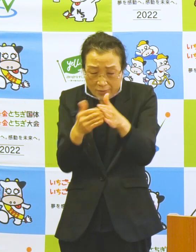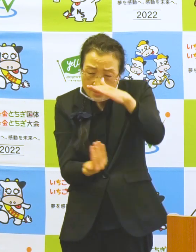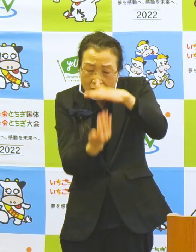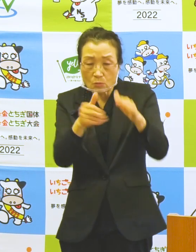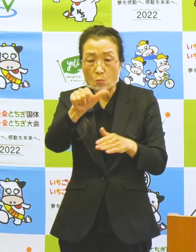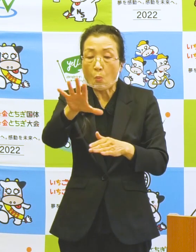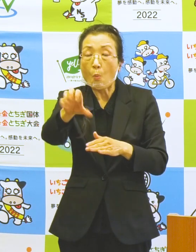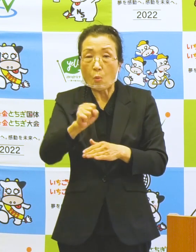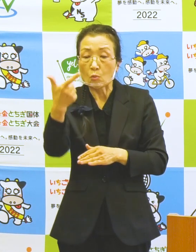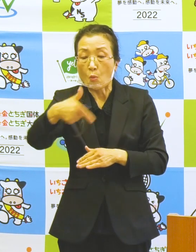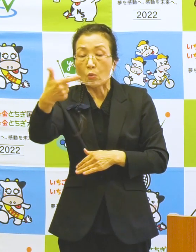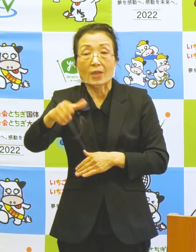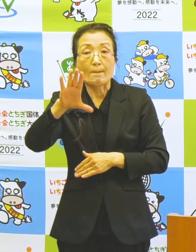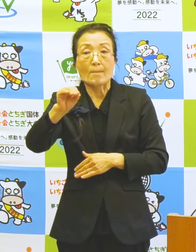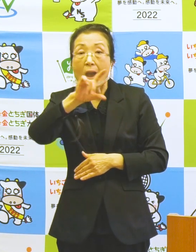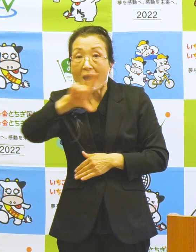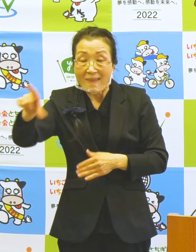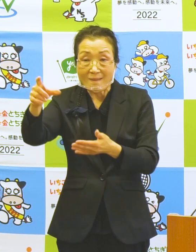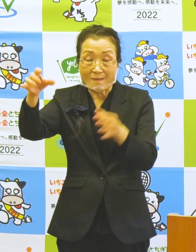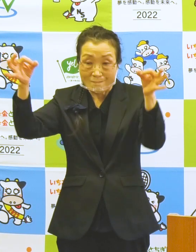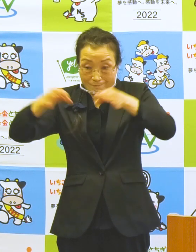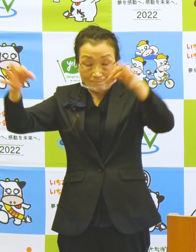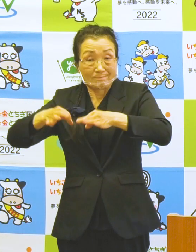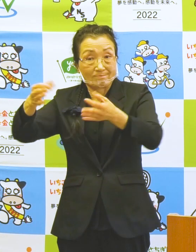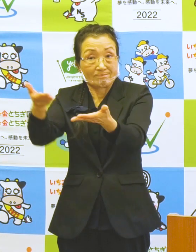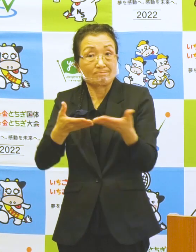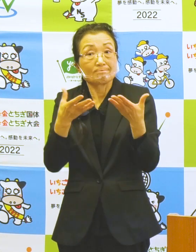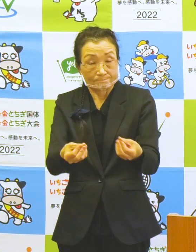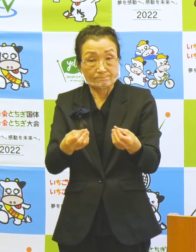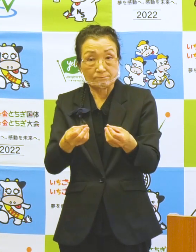6000万、5億6000万、前年度比